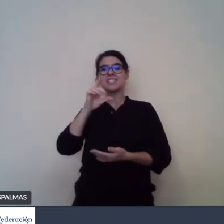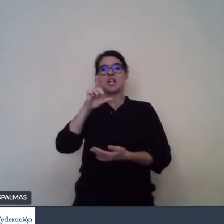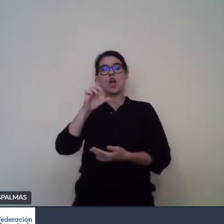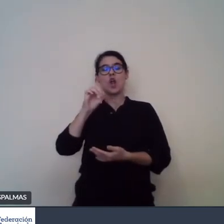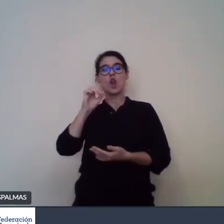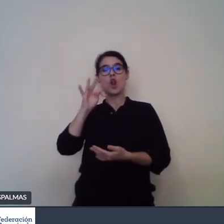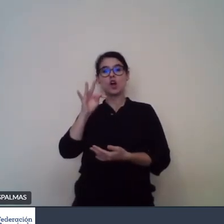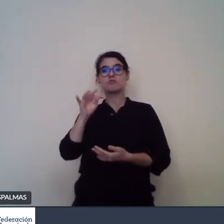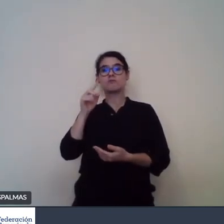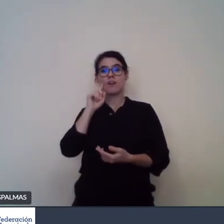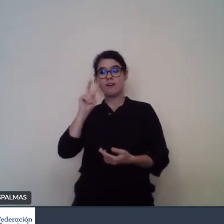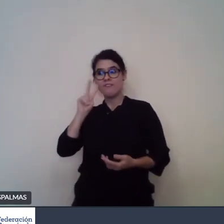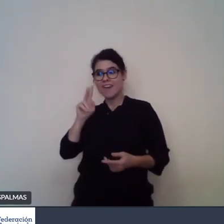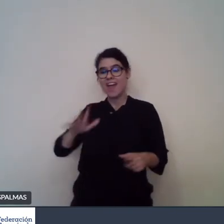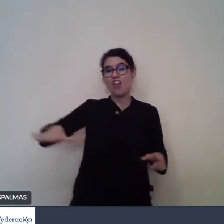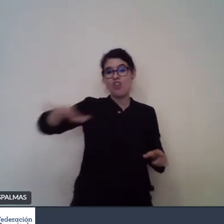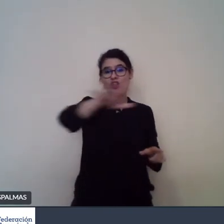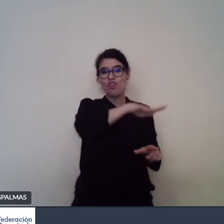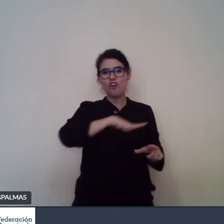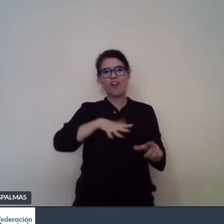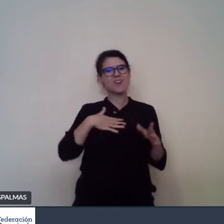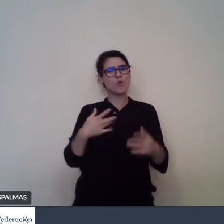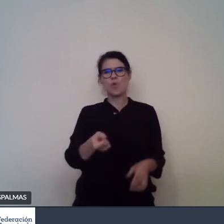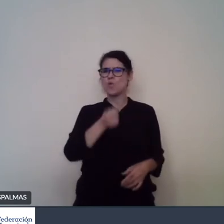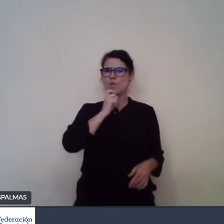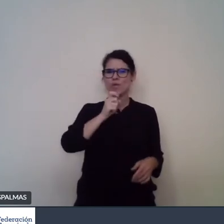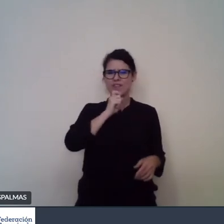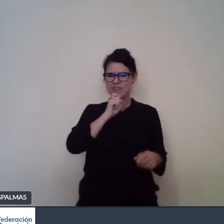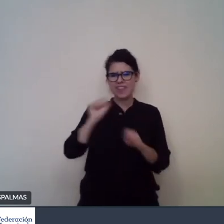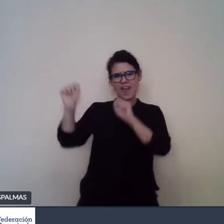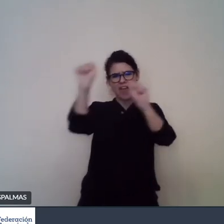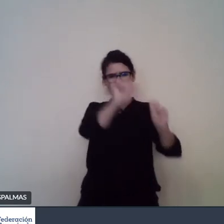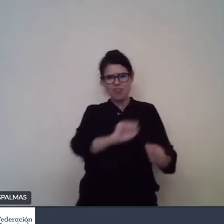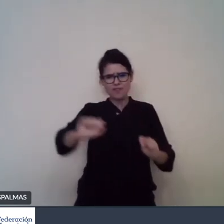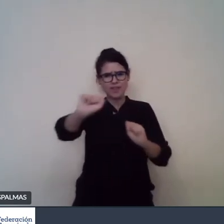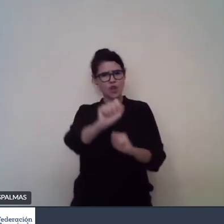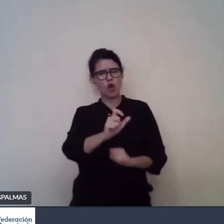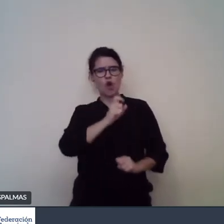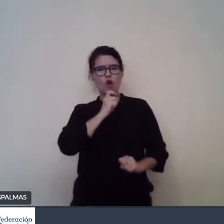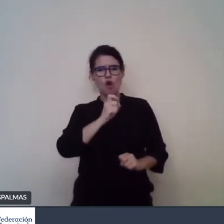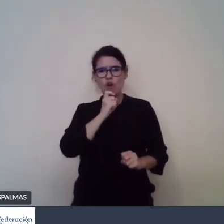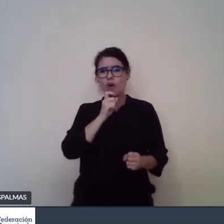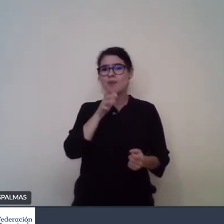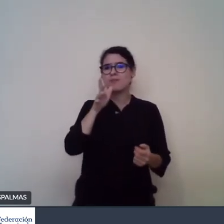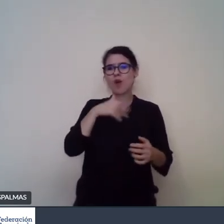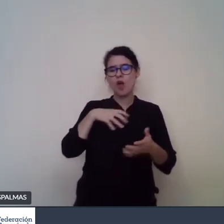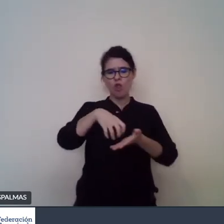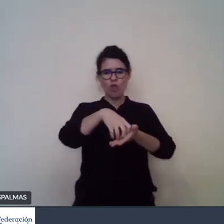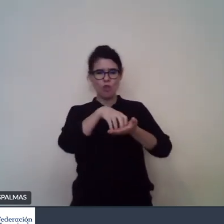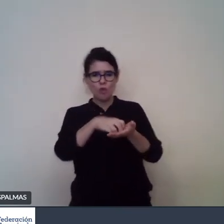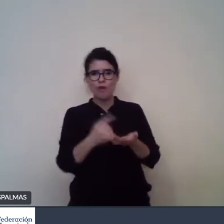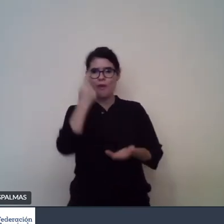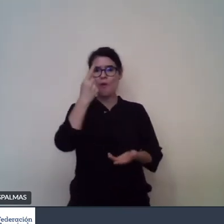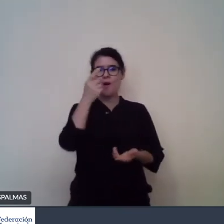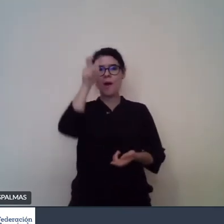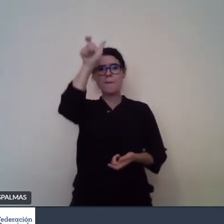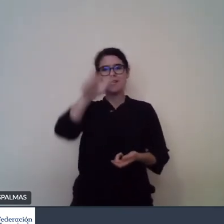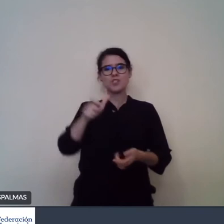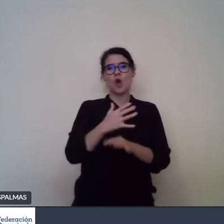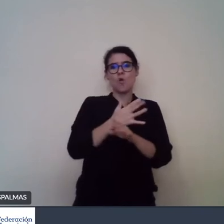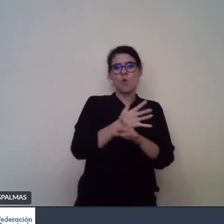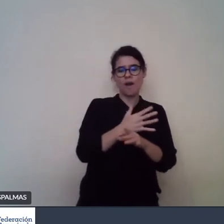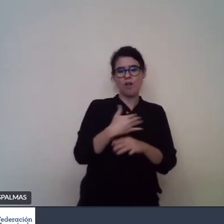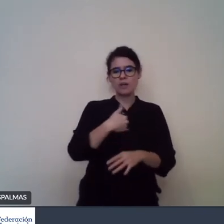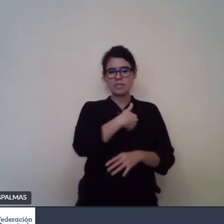interesante porque es muy difícil de defender. Al final estamos creando la duda de este jugador. Se tiene que encargar de dos atacantes y este está